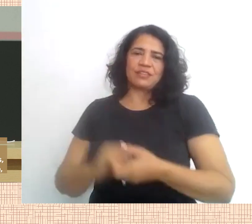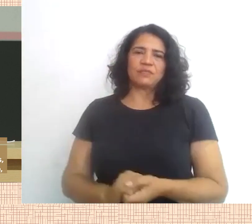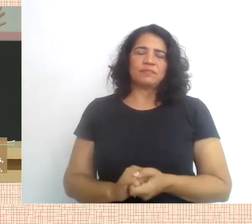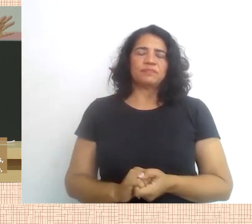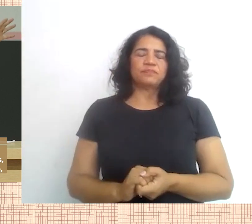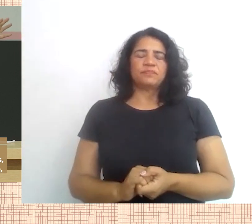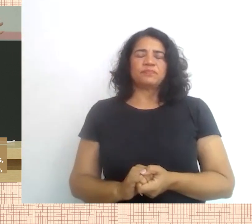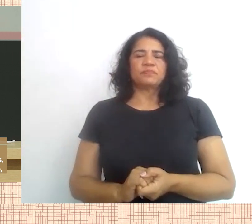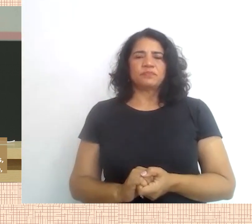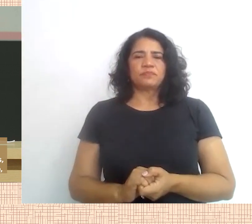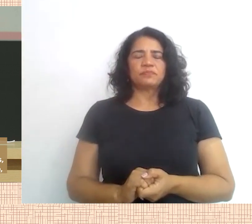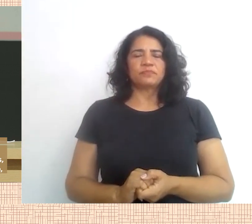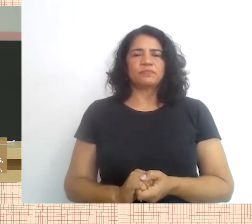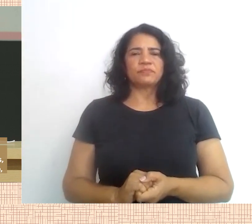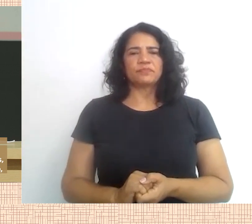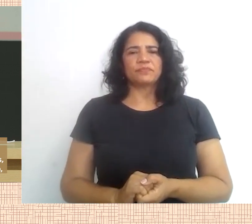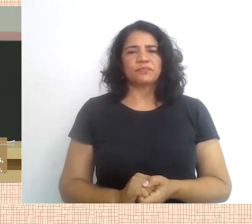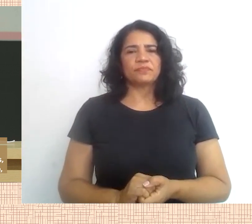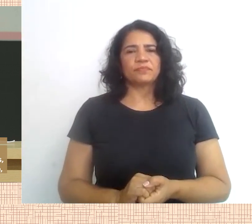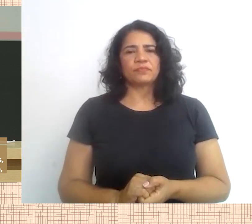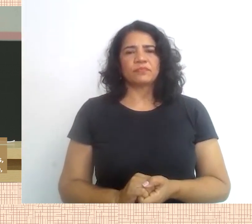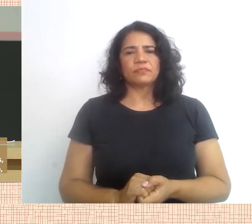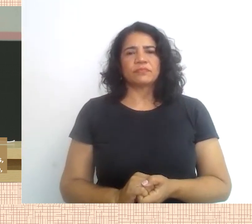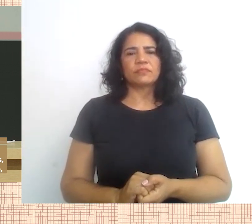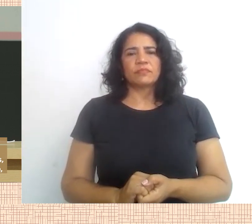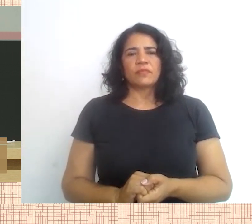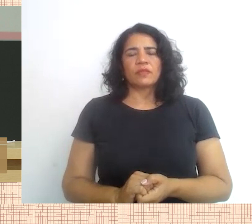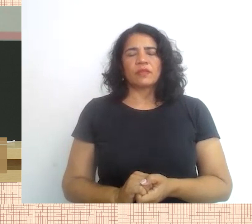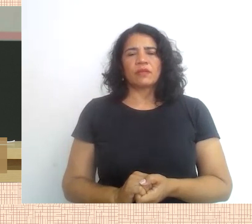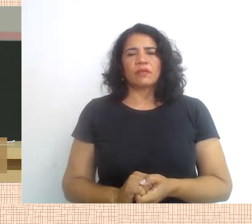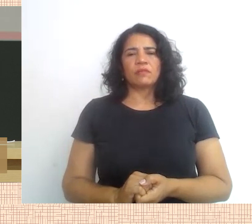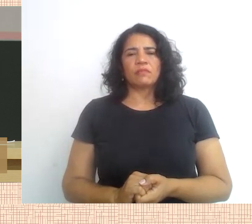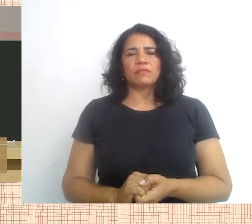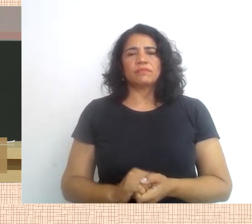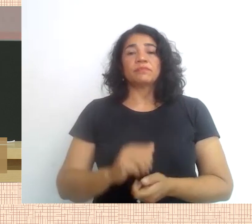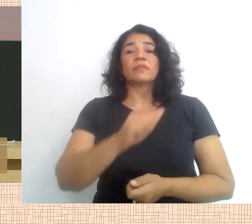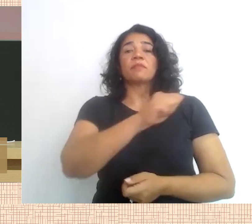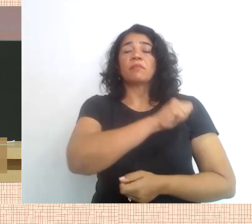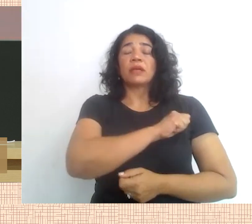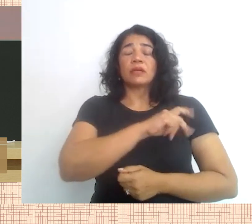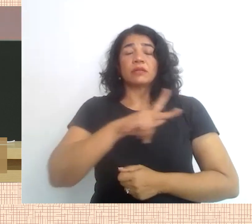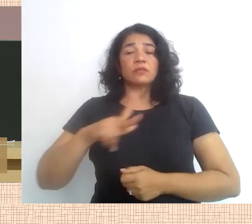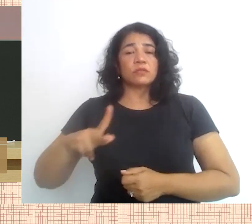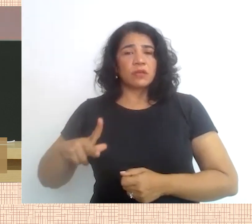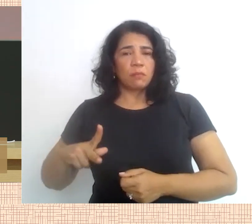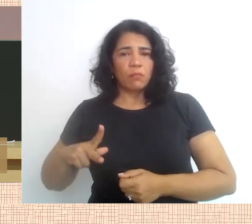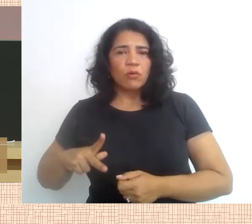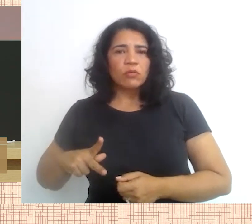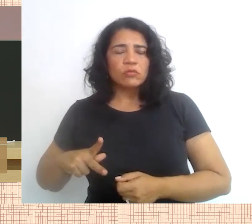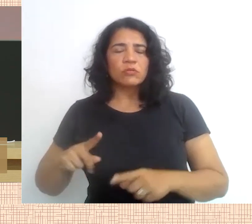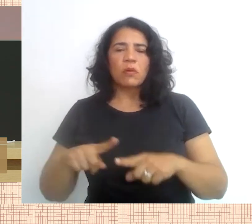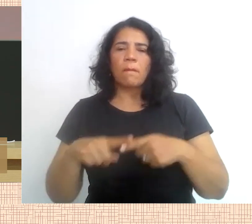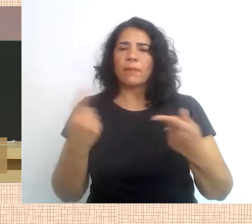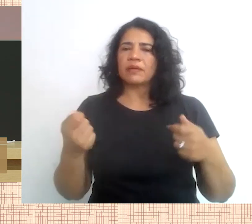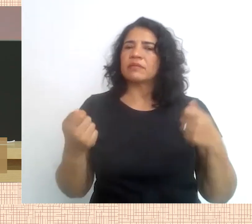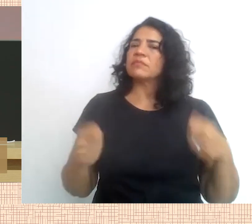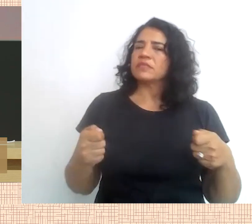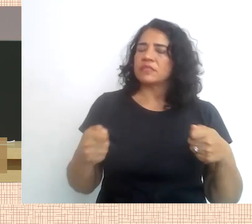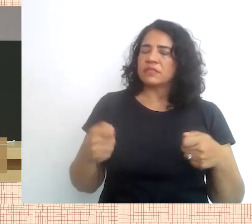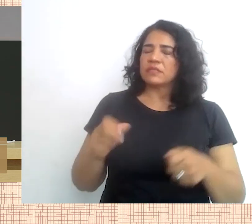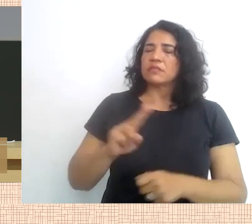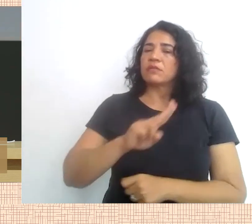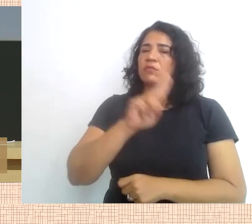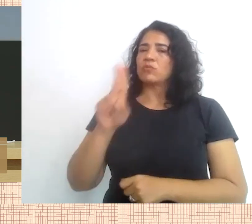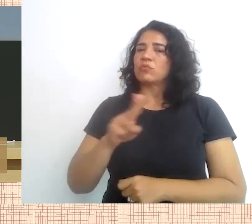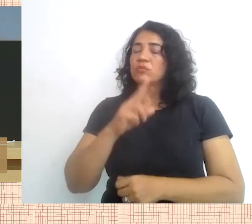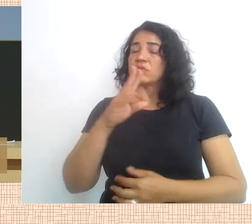no nível espiritual. A saber que os gentios são co-herdeiros, membros do mesmo corpo e